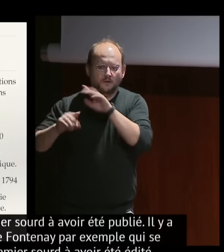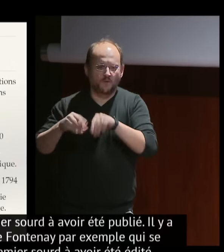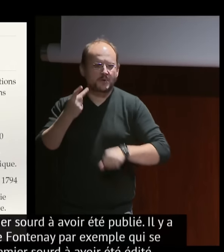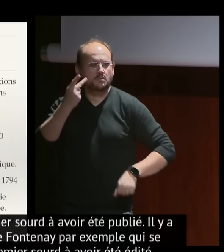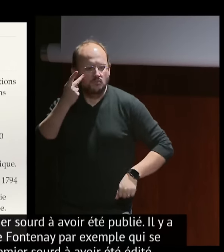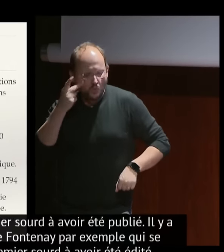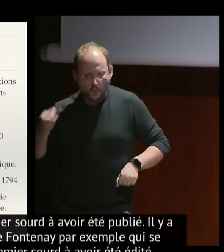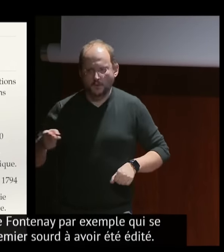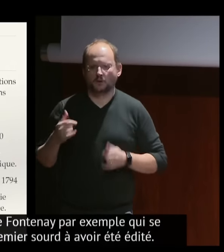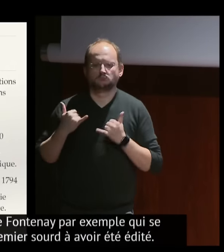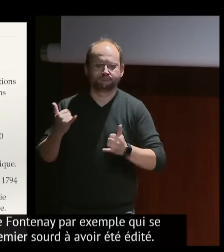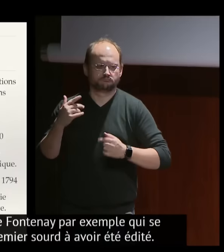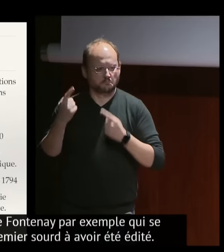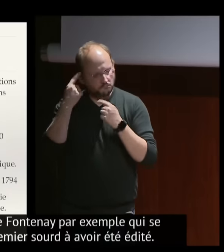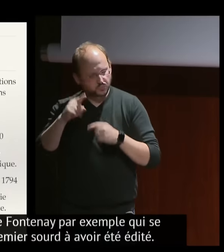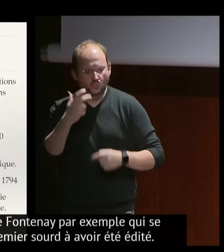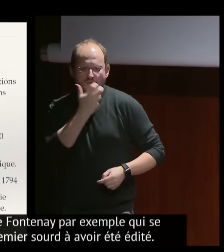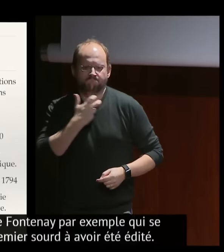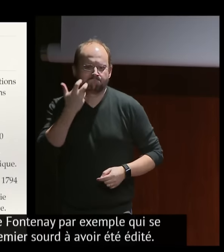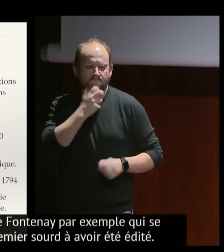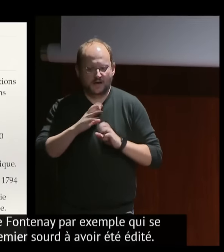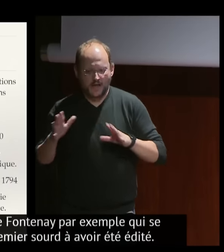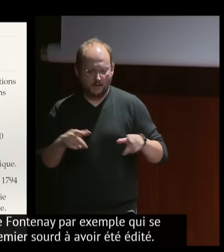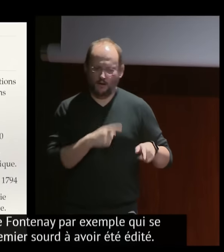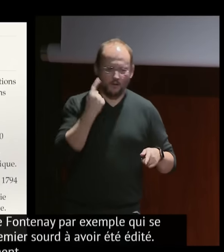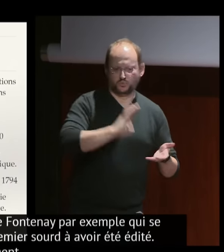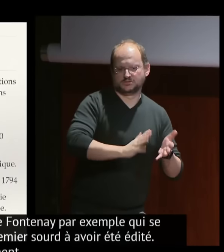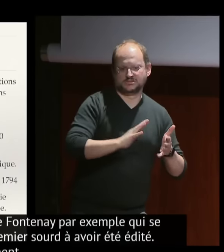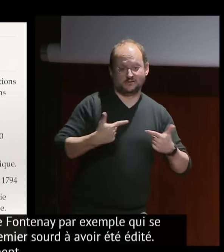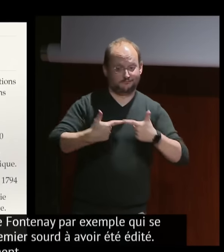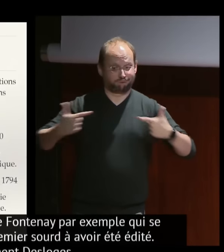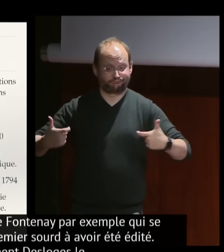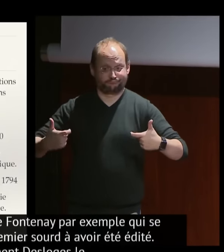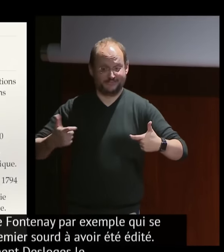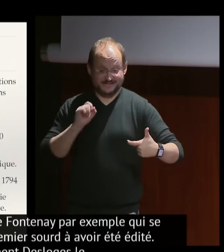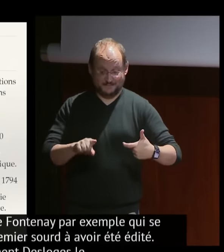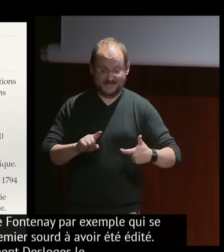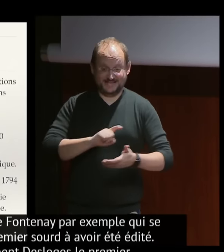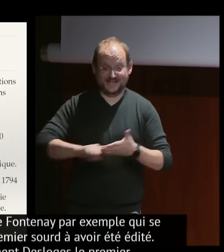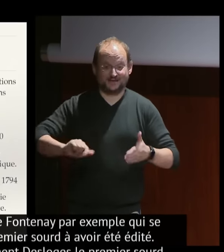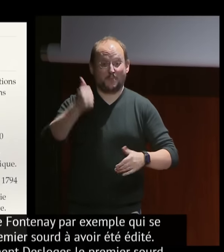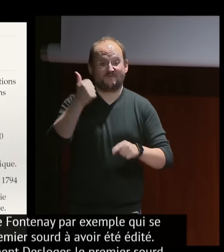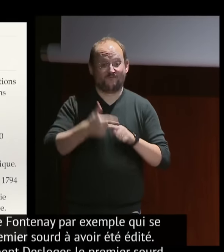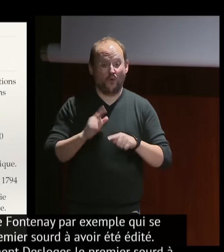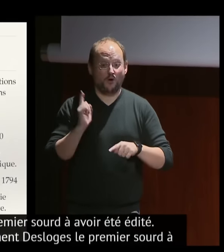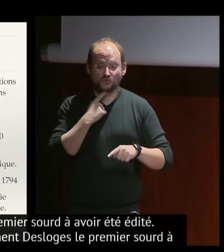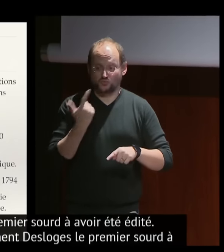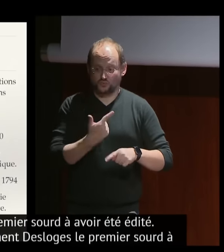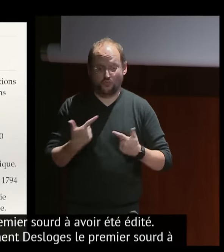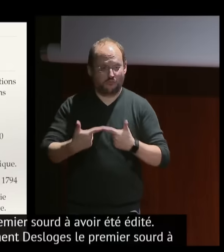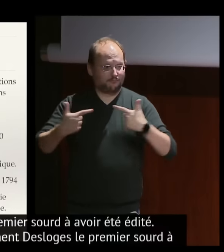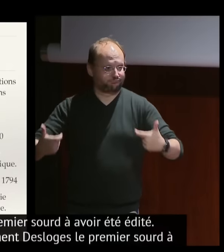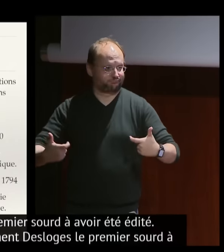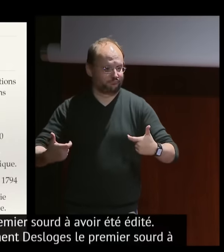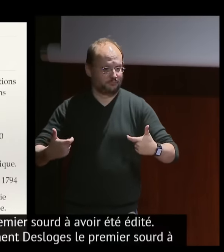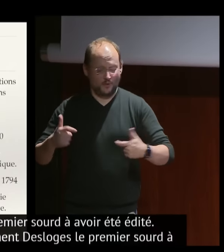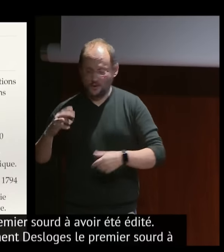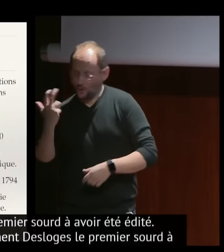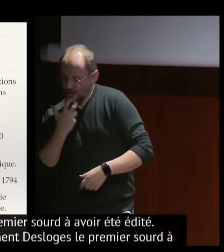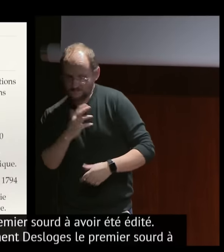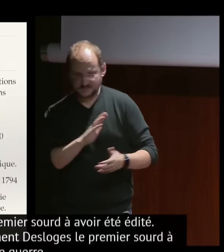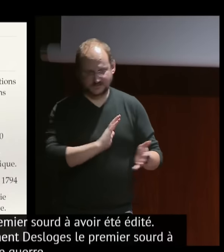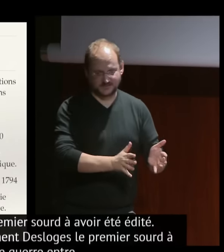sont, voilà, c'était un petit peu la grande guerre entre les deux, de Fontenay étant plutôt côté